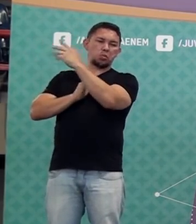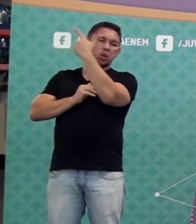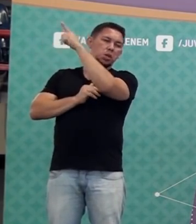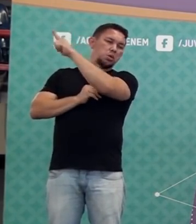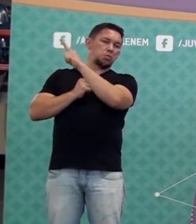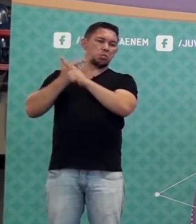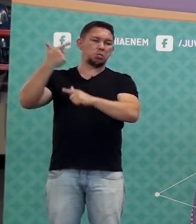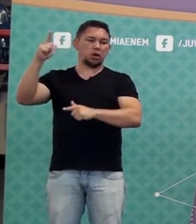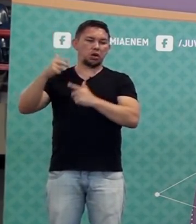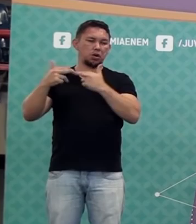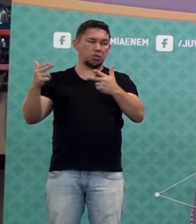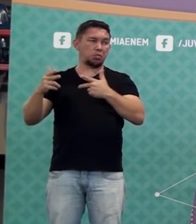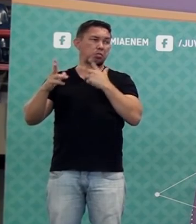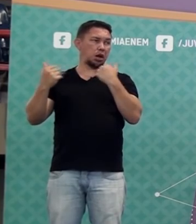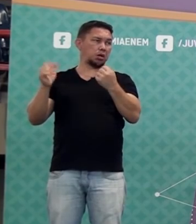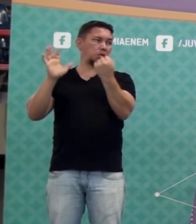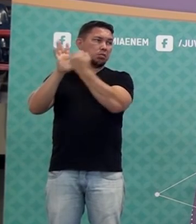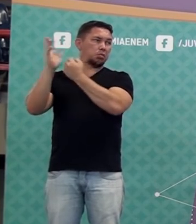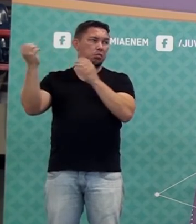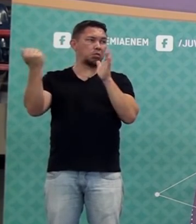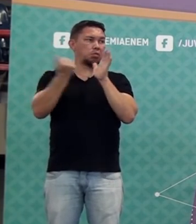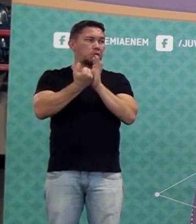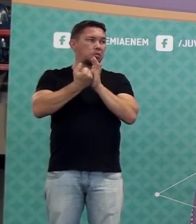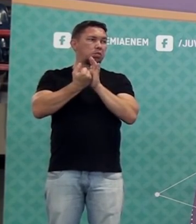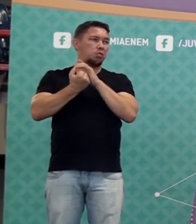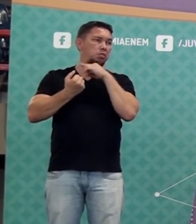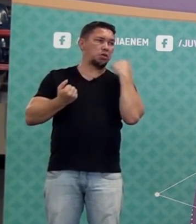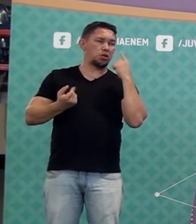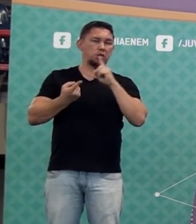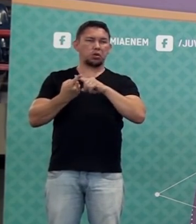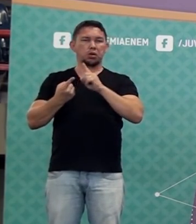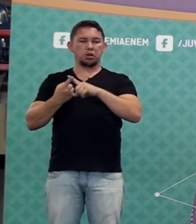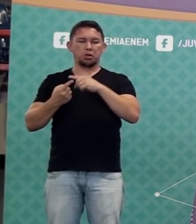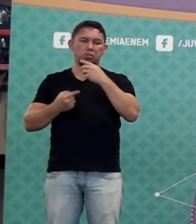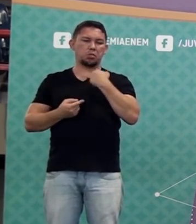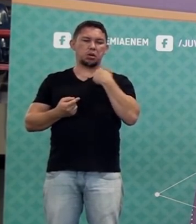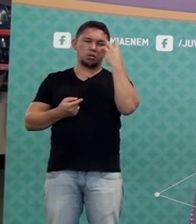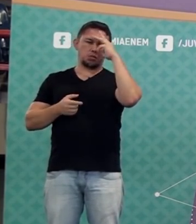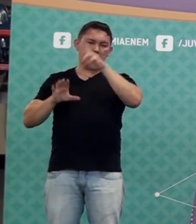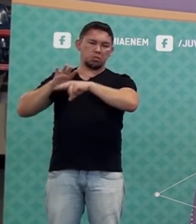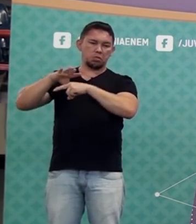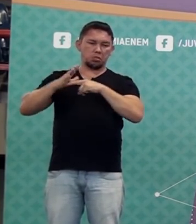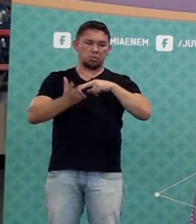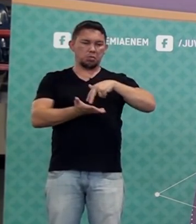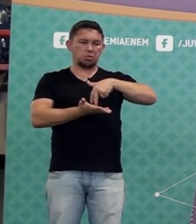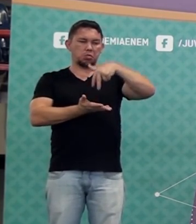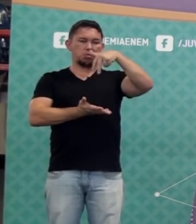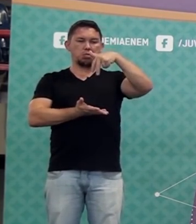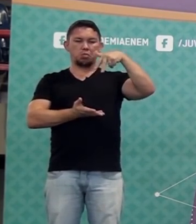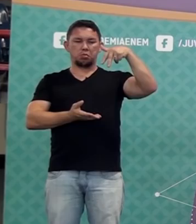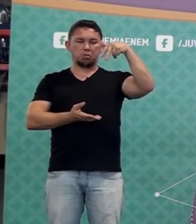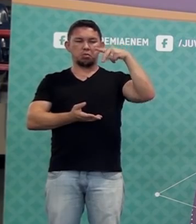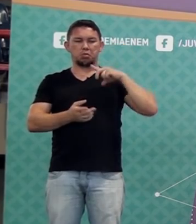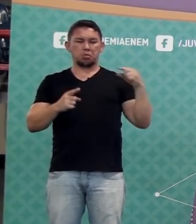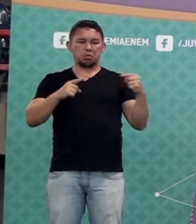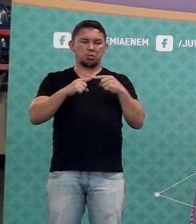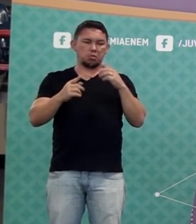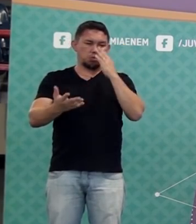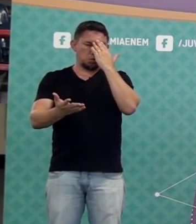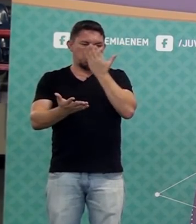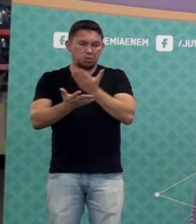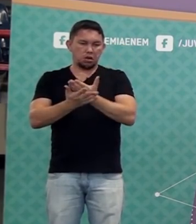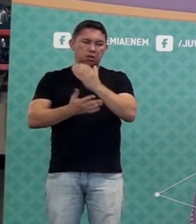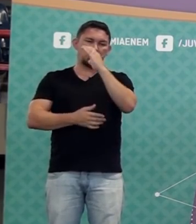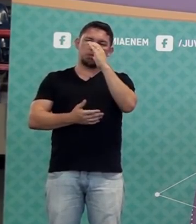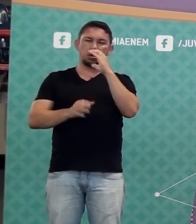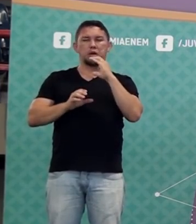morrido na cruz, mas a morte de Jesus e a ressurreição ao terceiro dia talvez seja o fundamento essencial, né, da crença